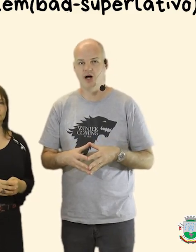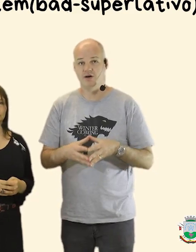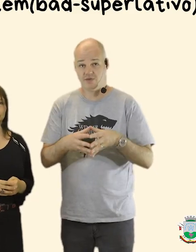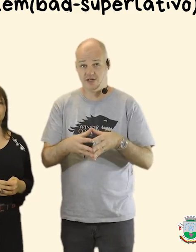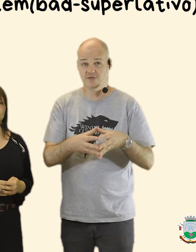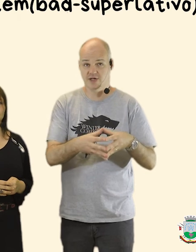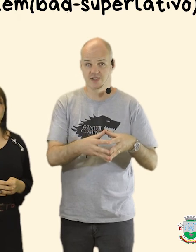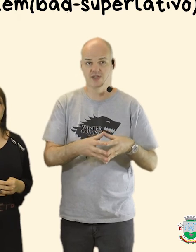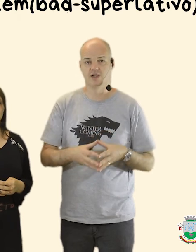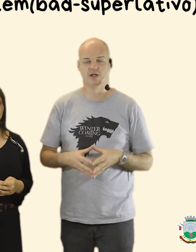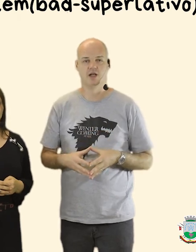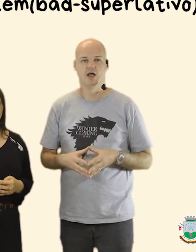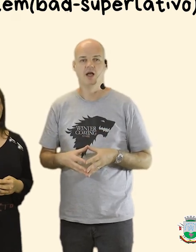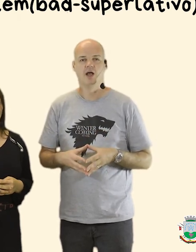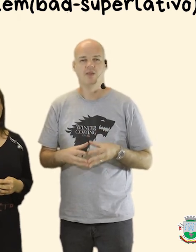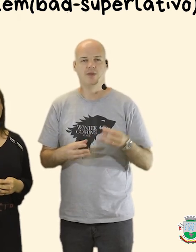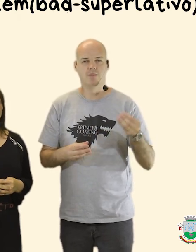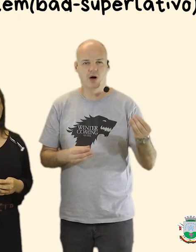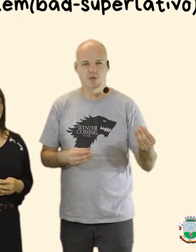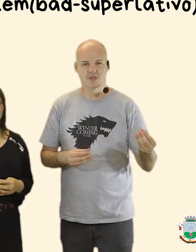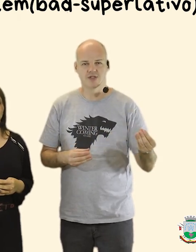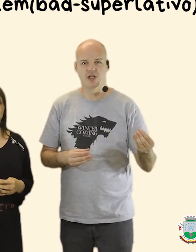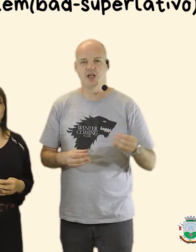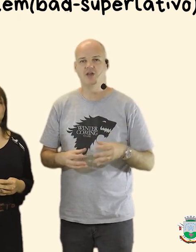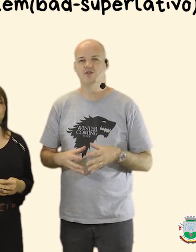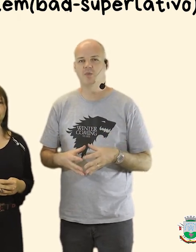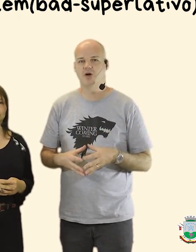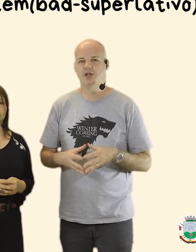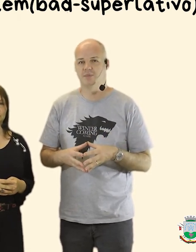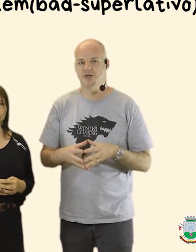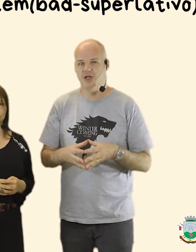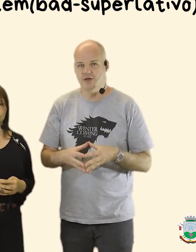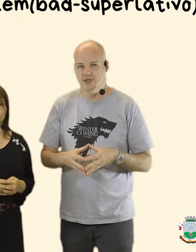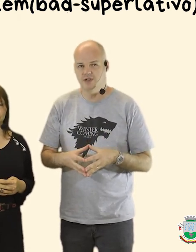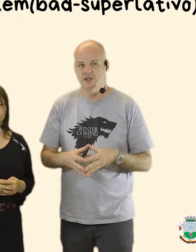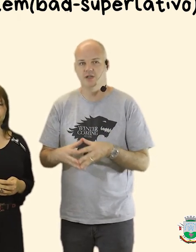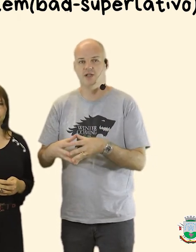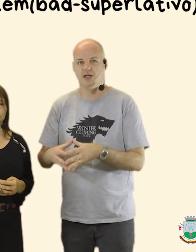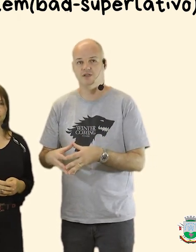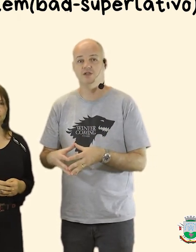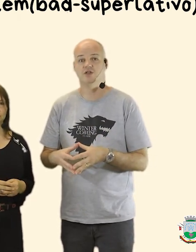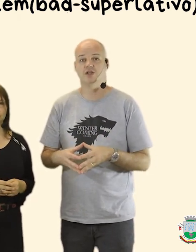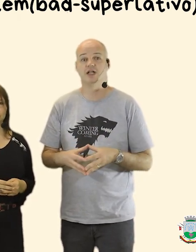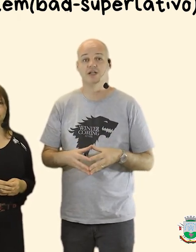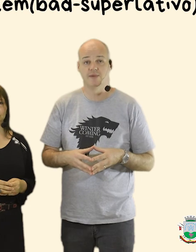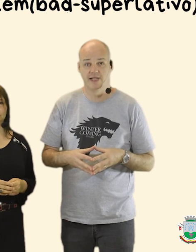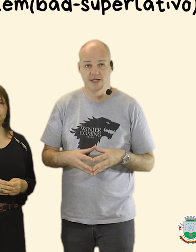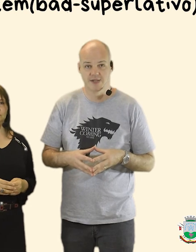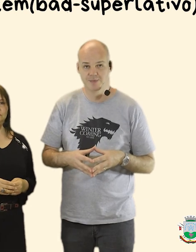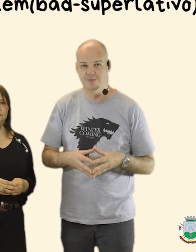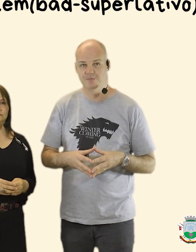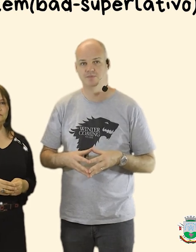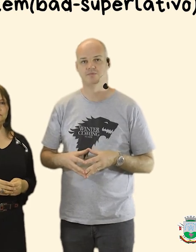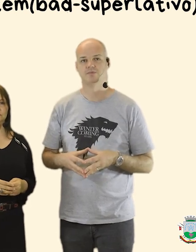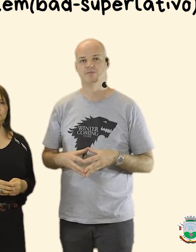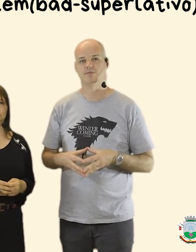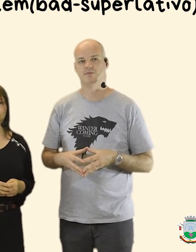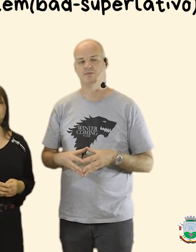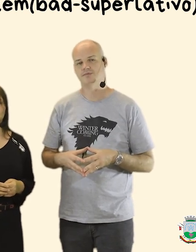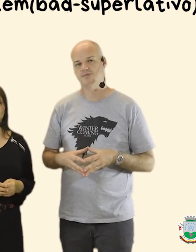Logo, a frase fica assim. Democracy is more libertarian than totalitarianism.